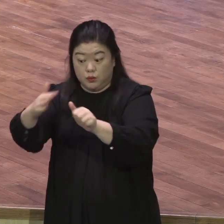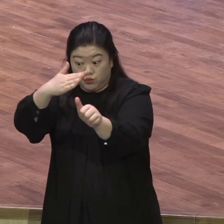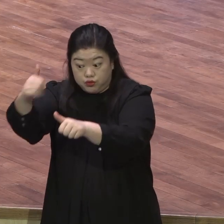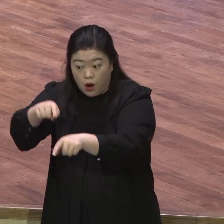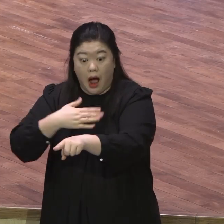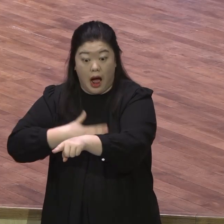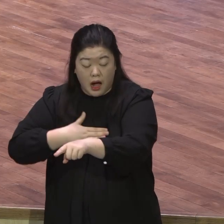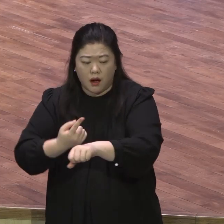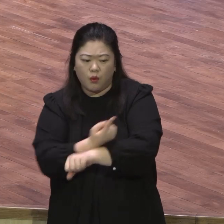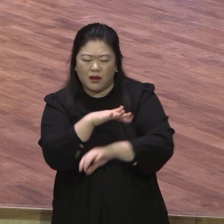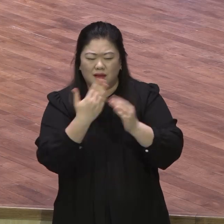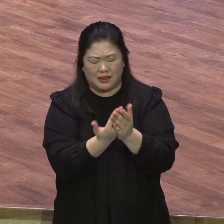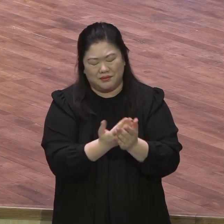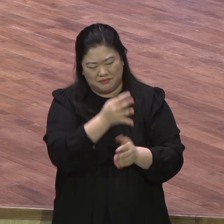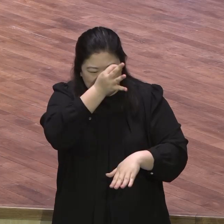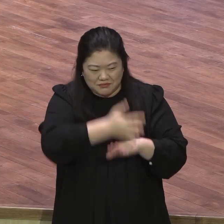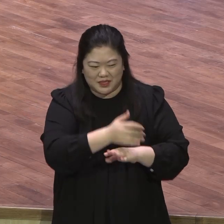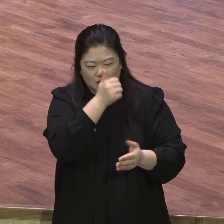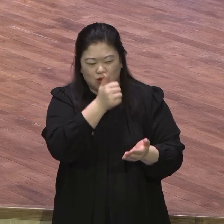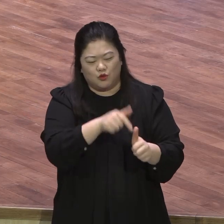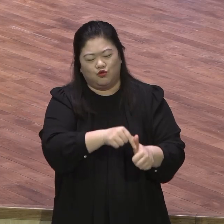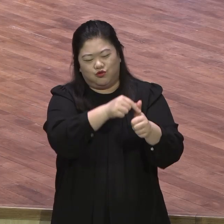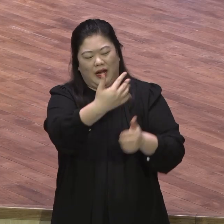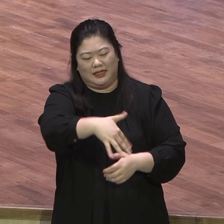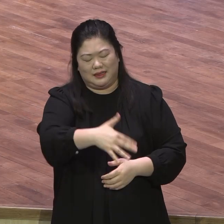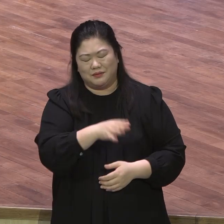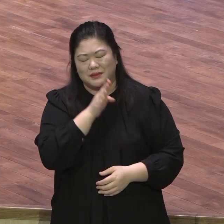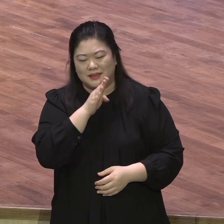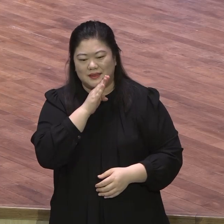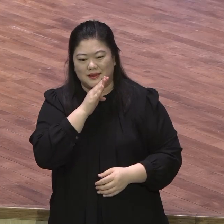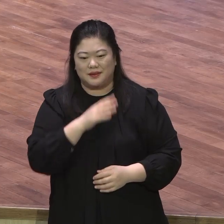근본 문제를 해결하는 해답을 주는 것이에요.